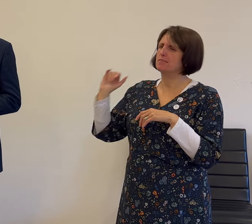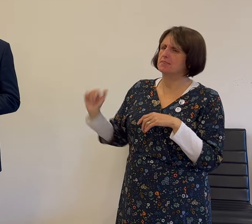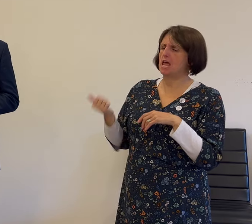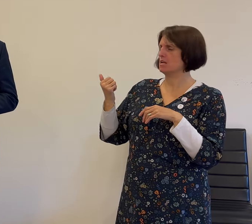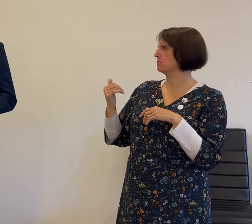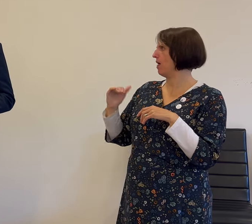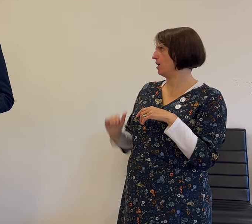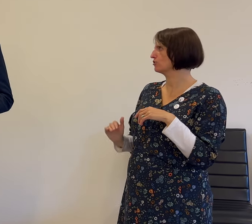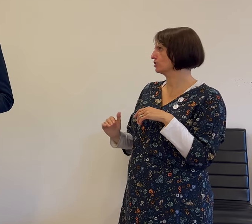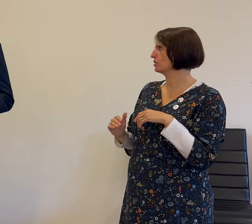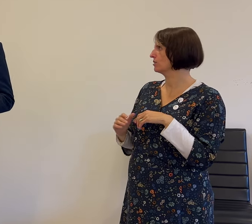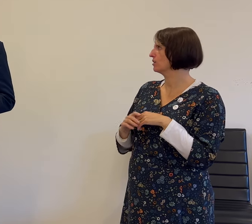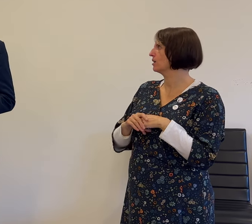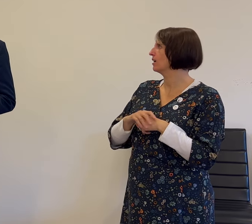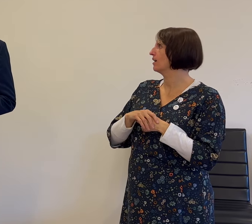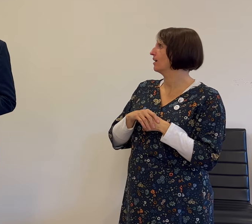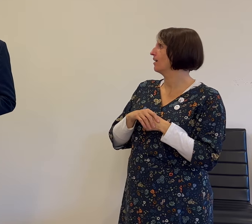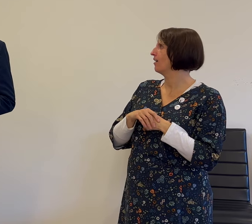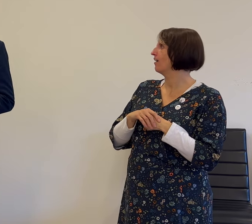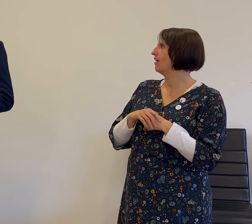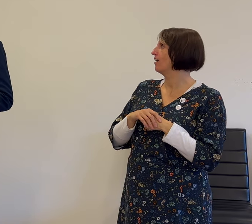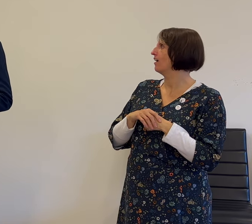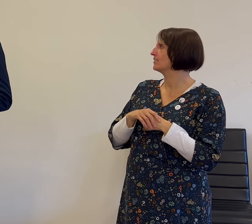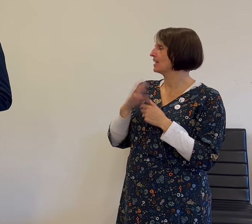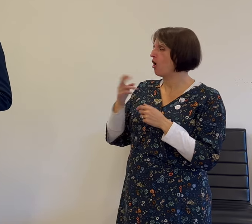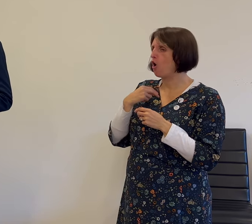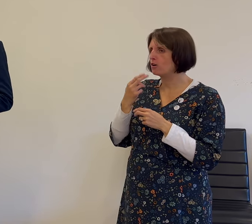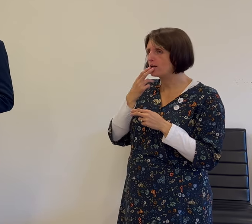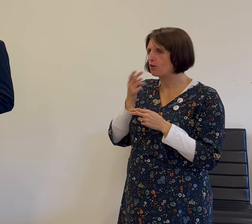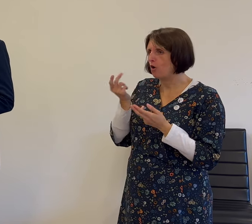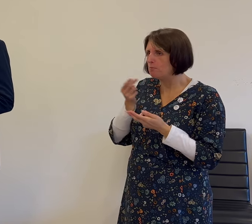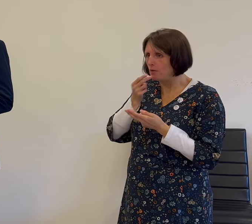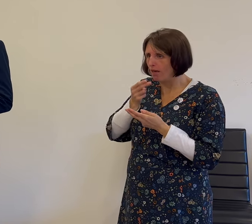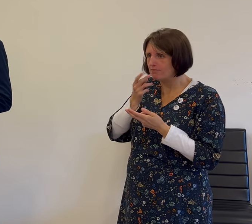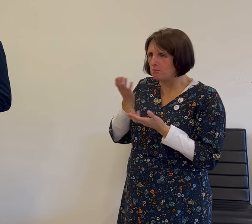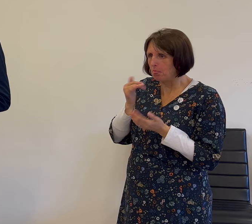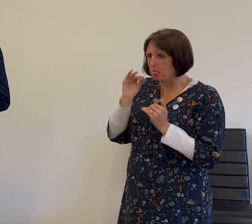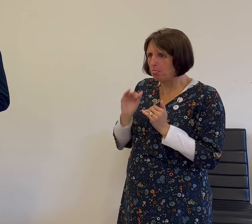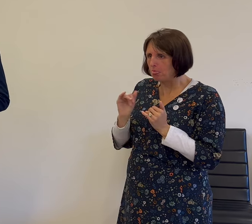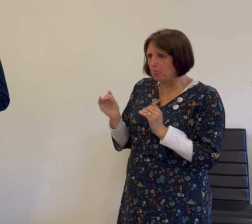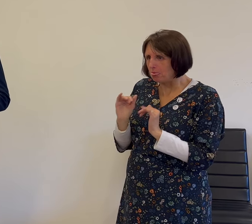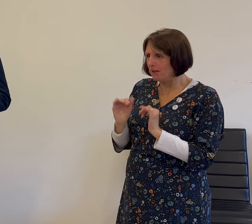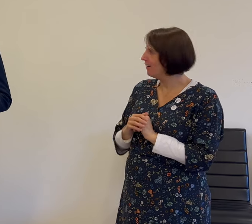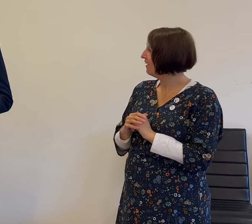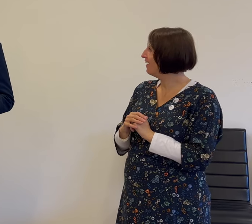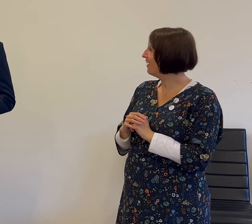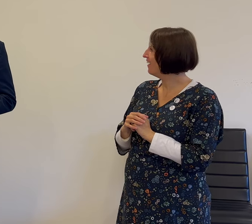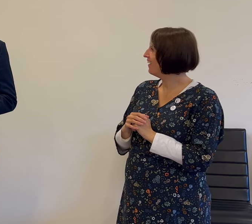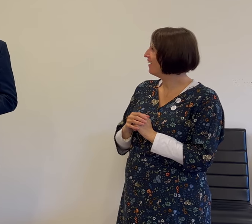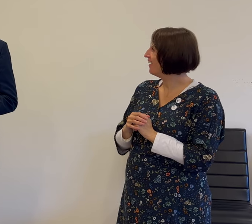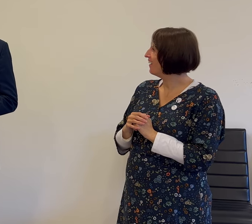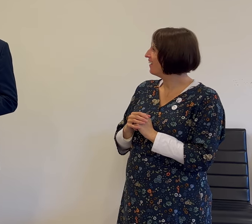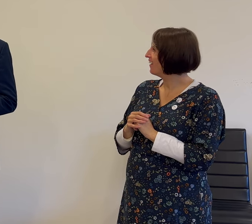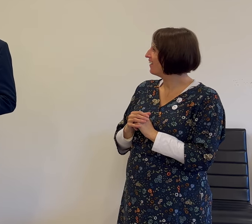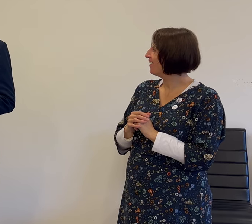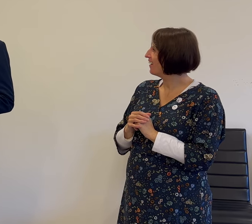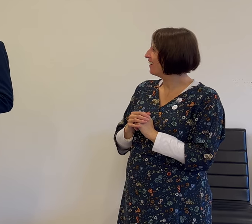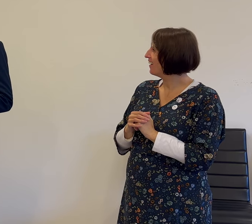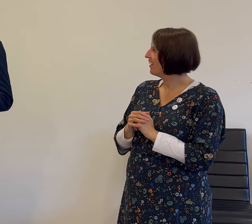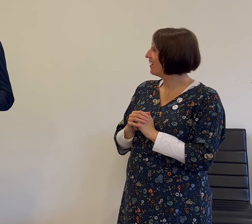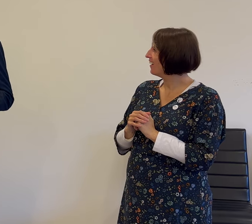A tady si trochu ohřeju polívčičku s hebrejštinou, protože ti, co už u mě mají kurz, anebo ho dělají a učili se